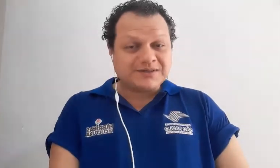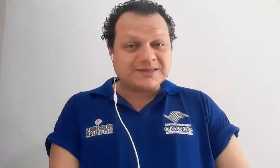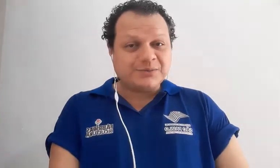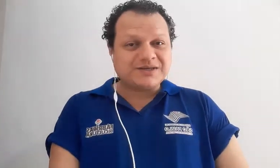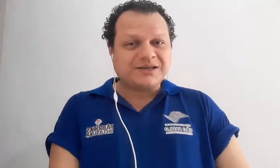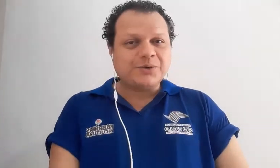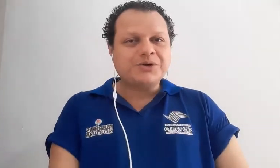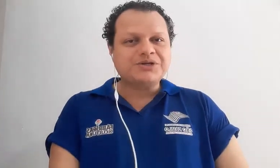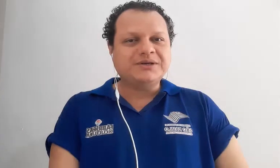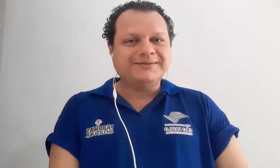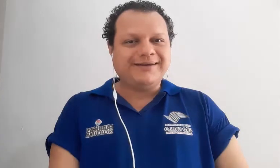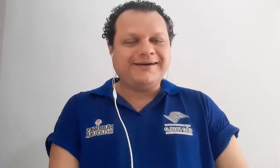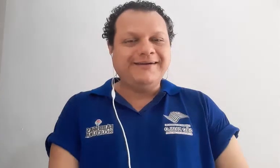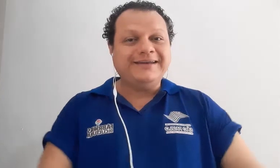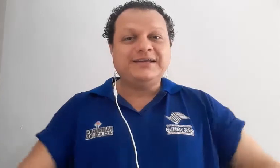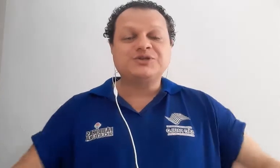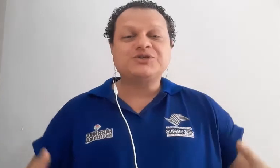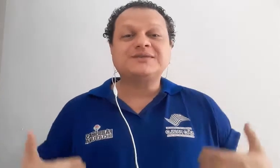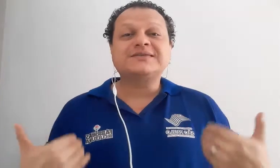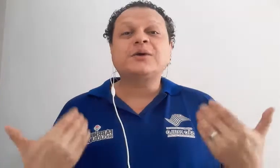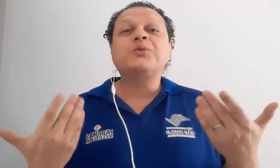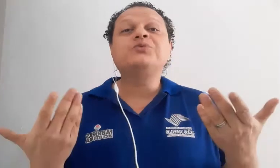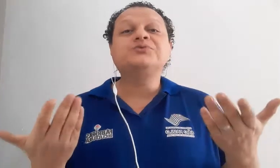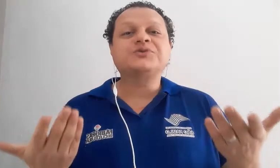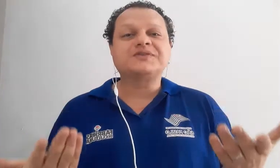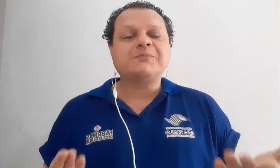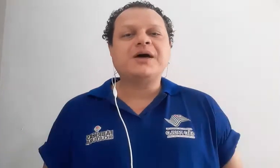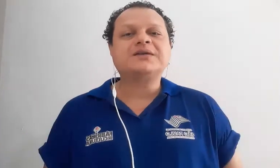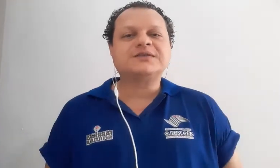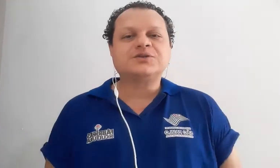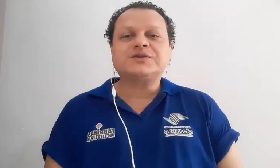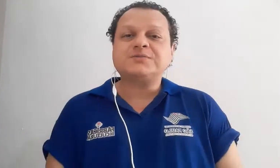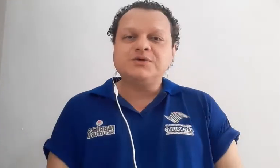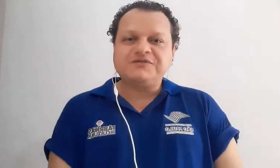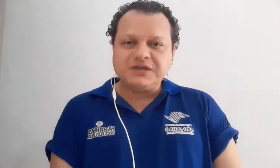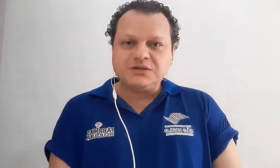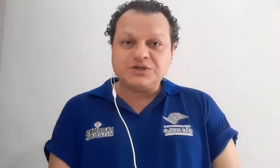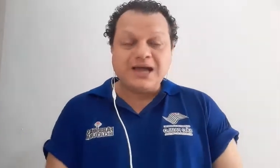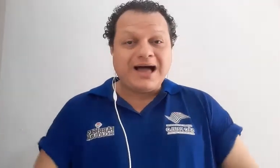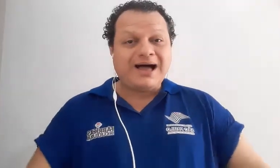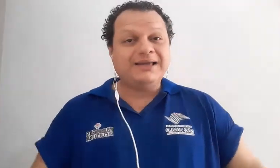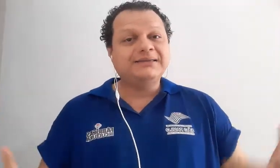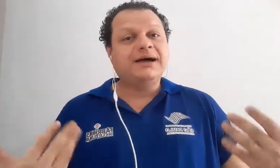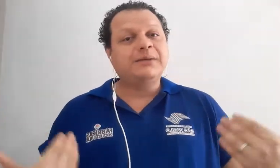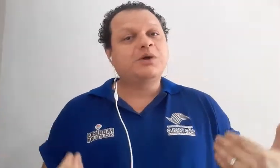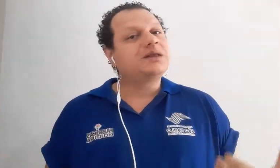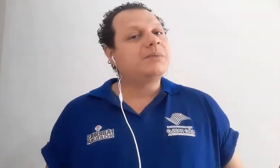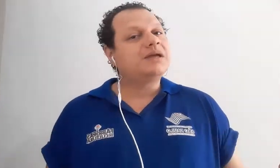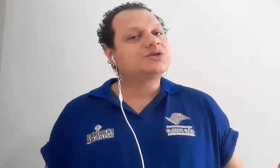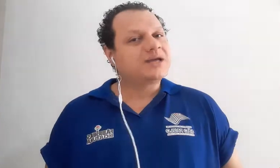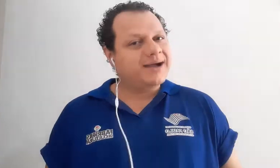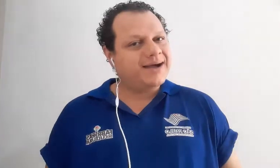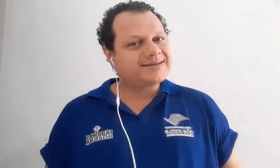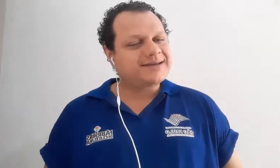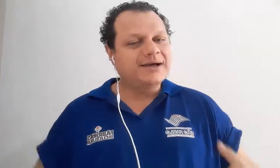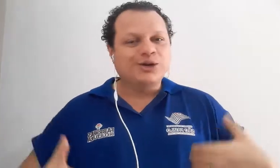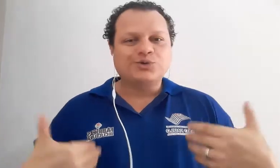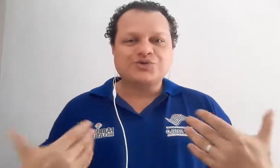estamos aqui hoje, neste segundo semestre de 2020, ainda remotamente em casa, nos